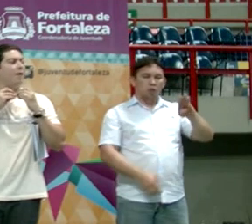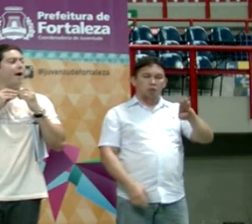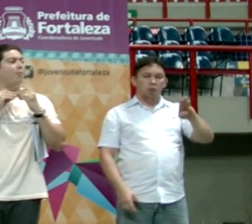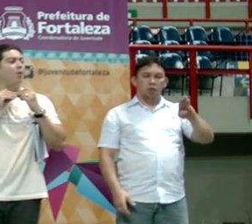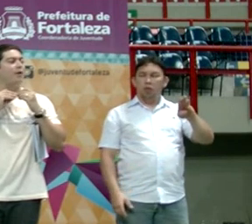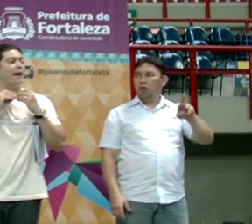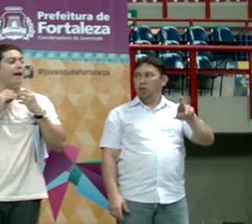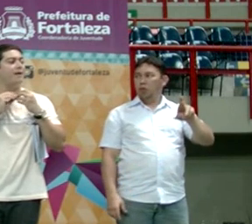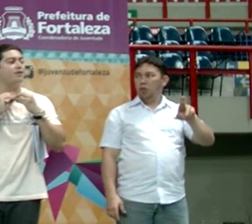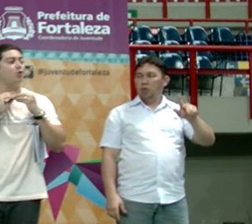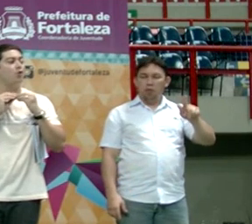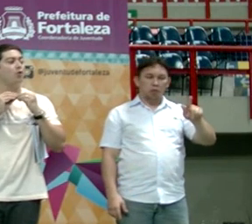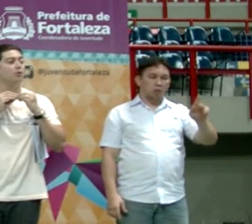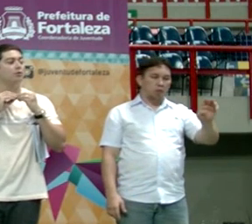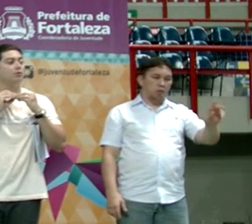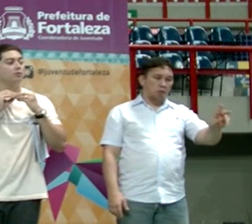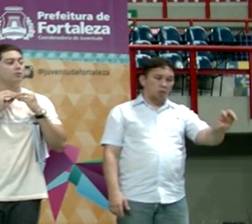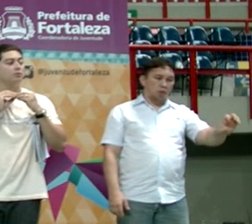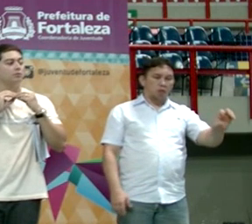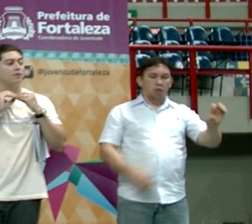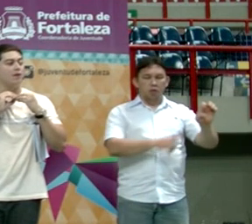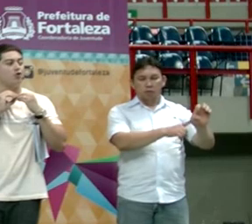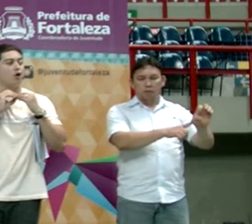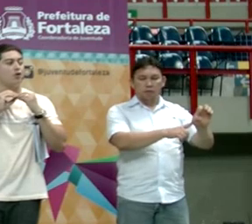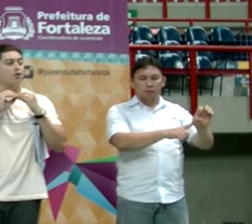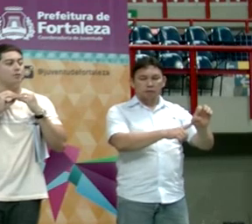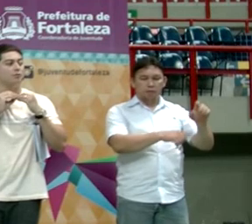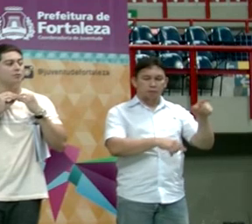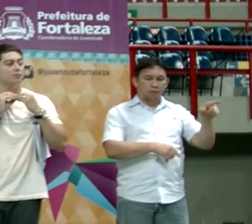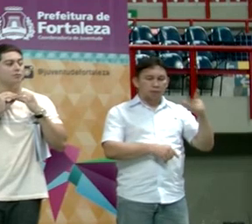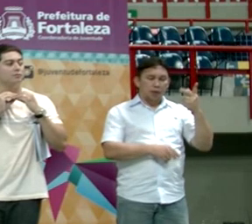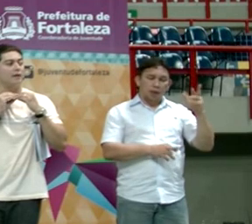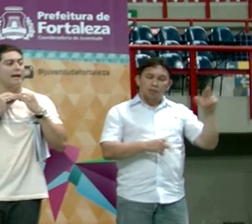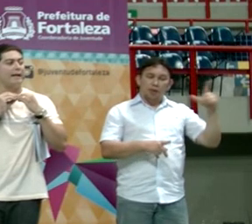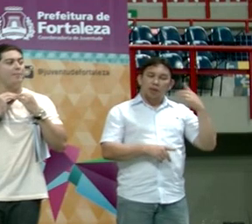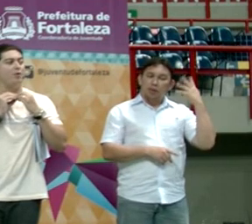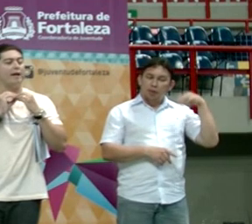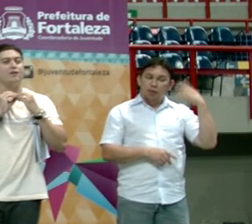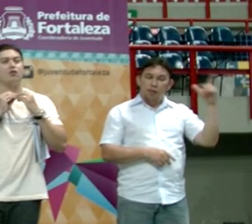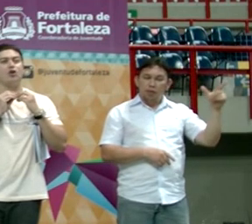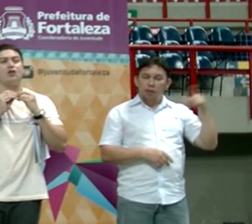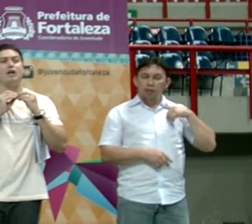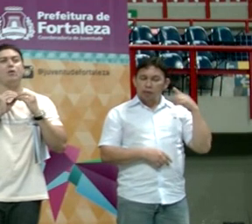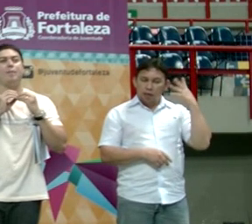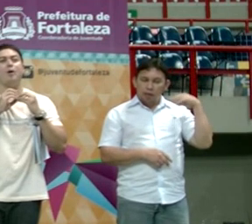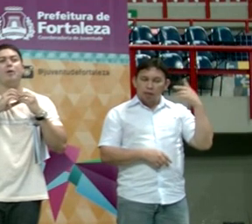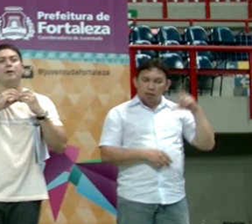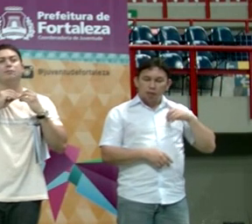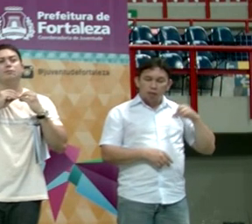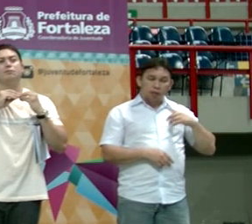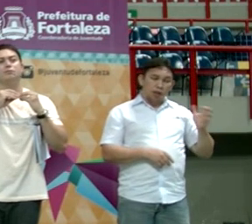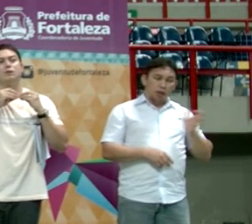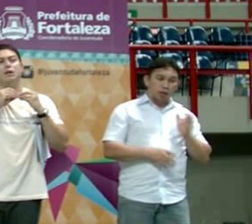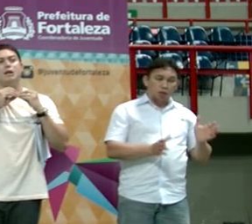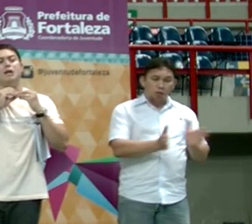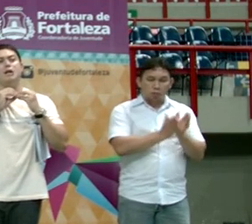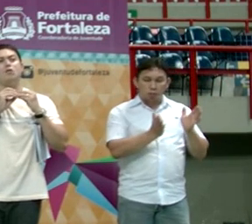Burguês. Não é o burguês do seu Jorge. Aquele burguês do seu Jorge é rico ou é